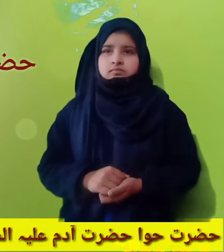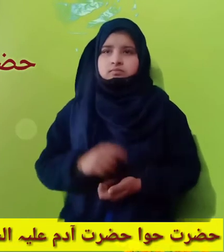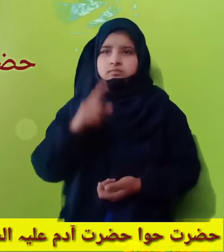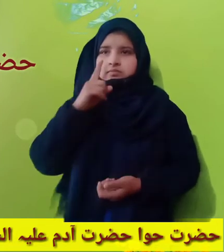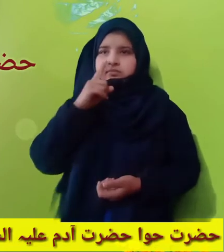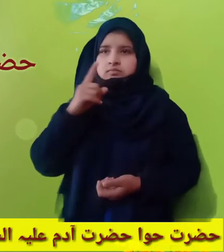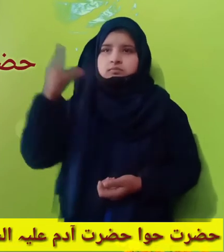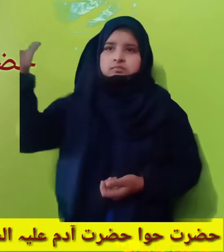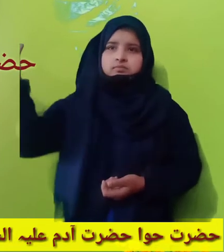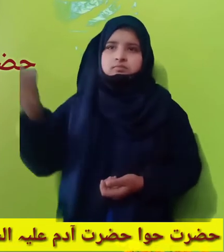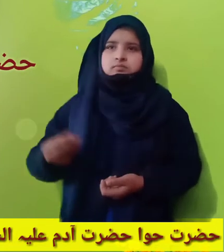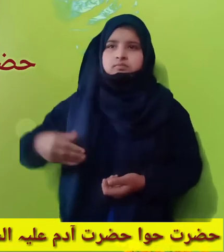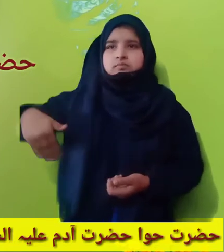हज़रत हव्वा